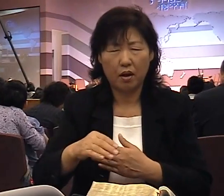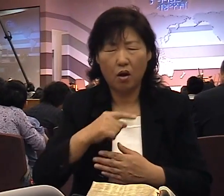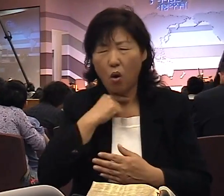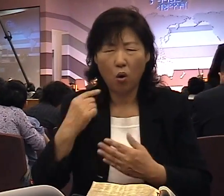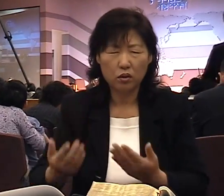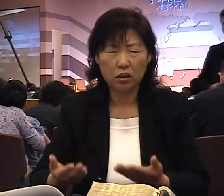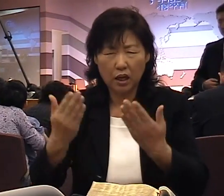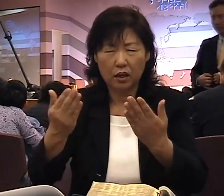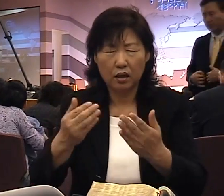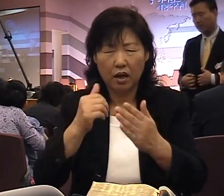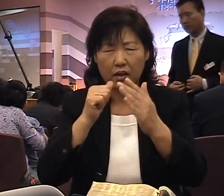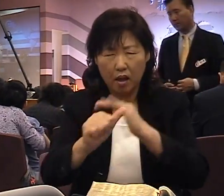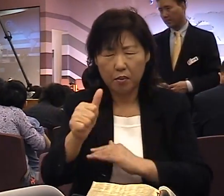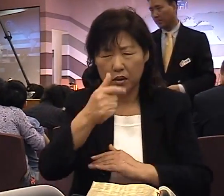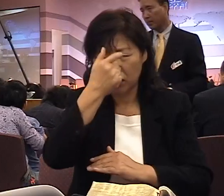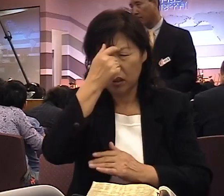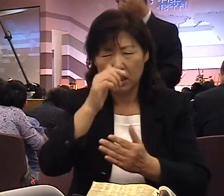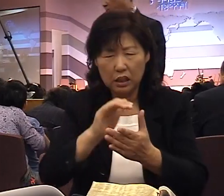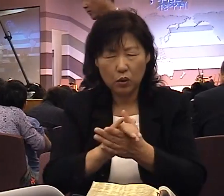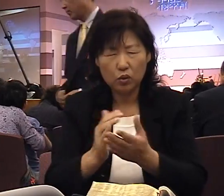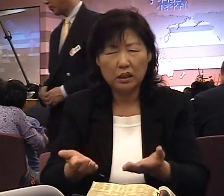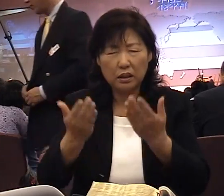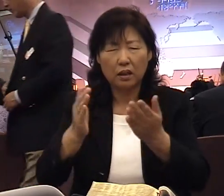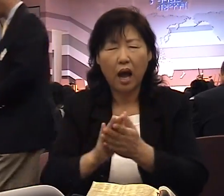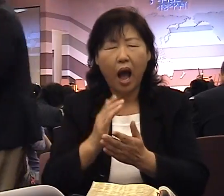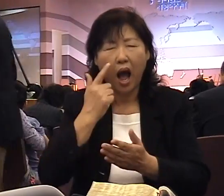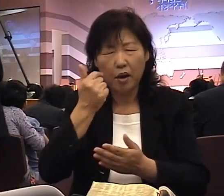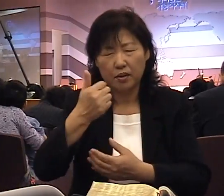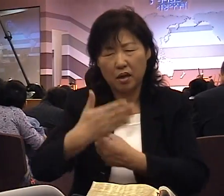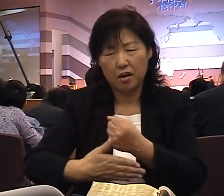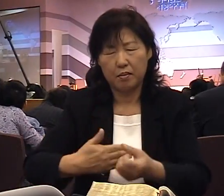기도를 제가 대표해서 드립니다. 아버지 하나님,